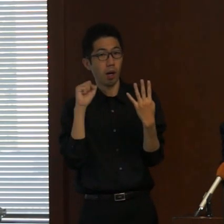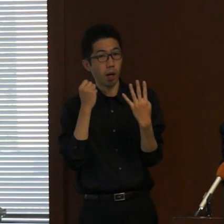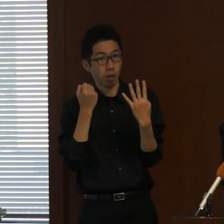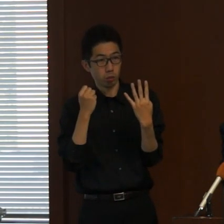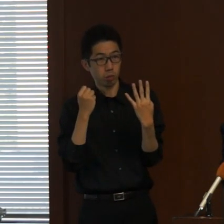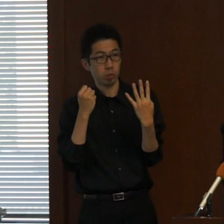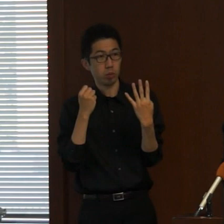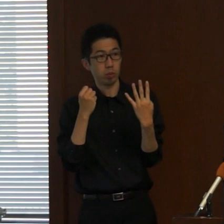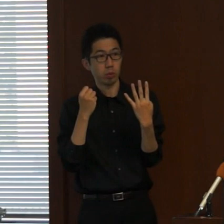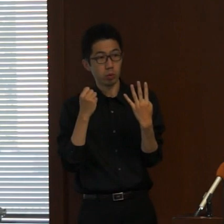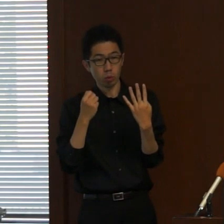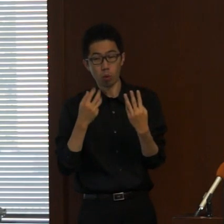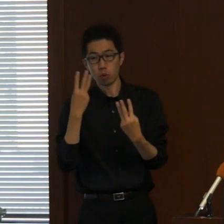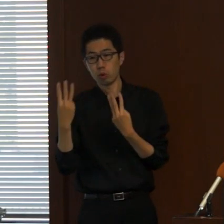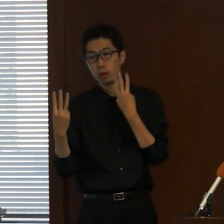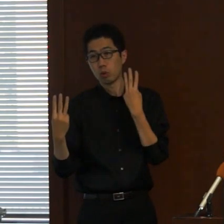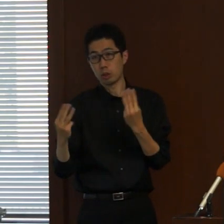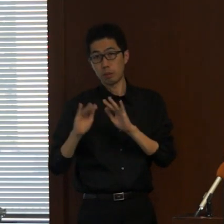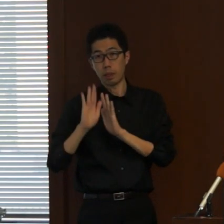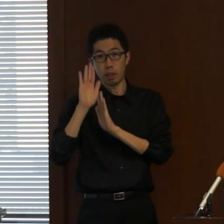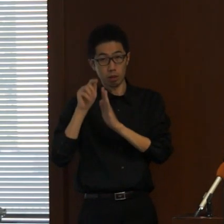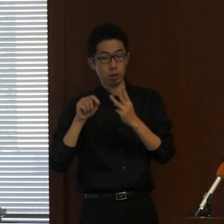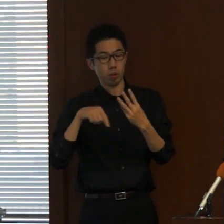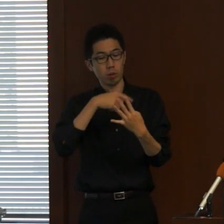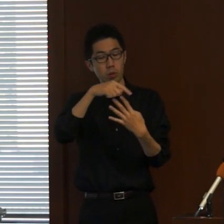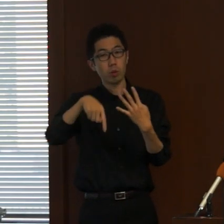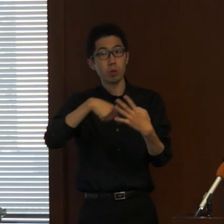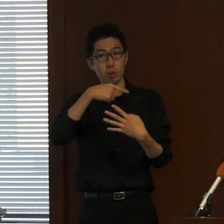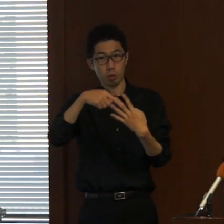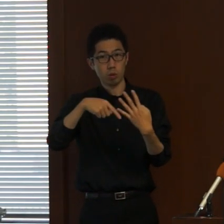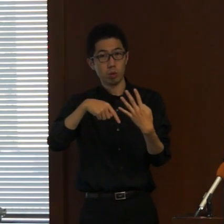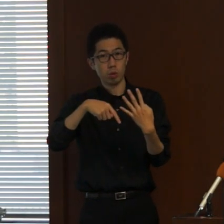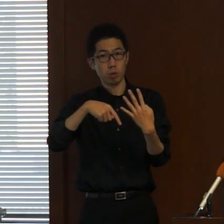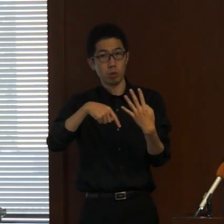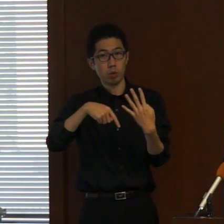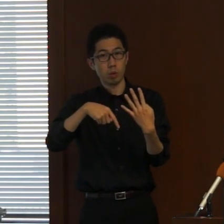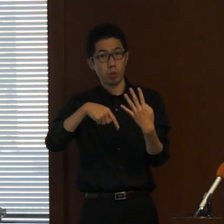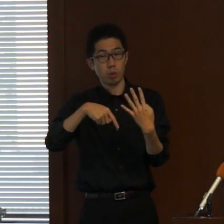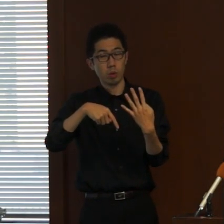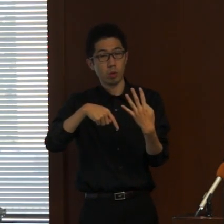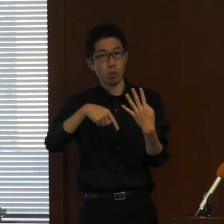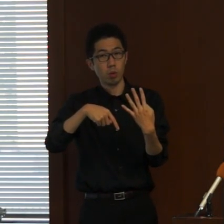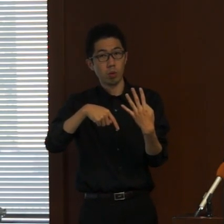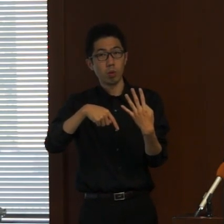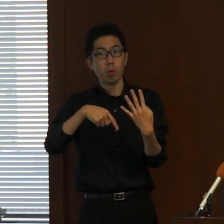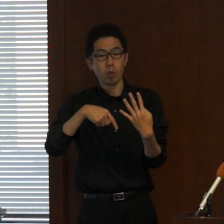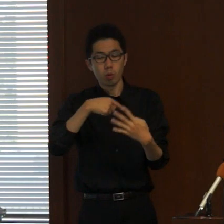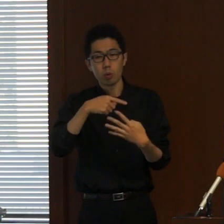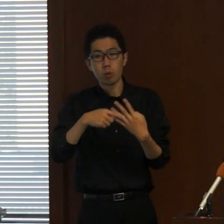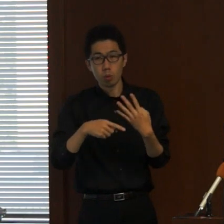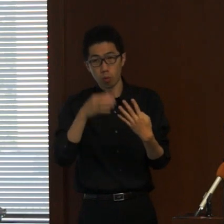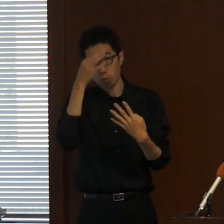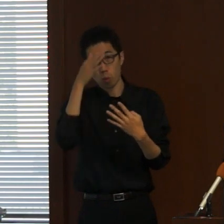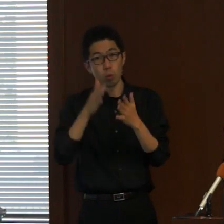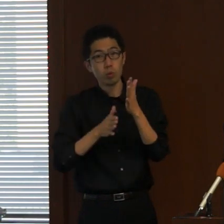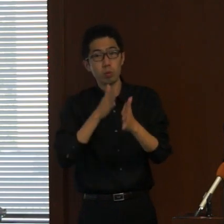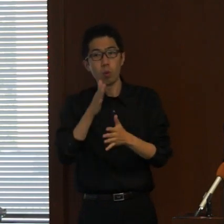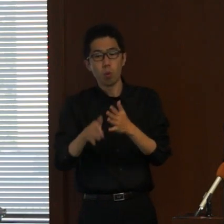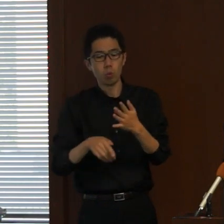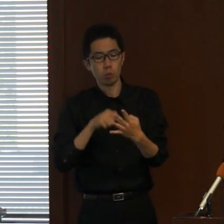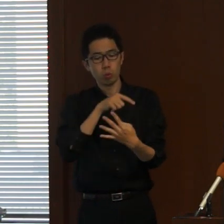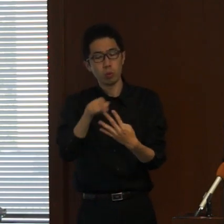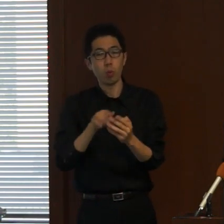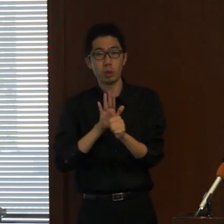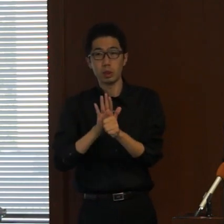の 3×3 のですね、フラックスか、そういったところに対する支援だと